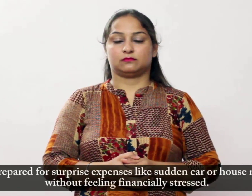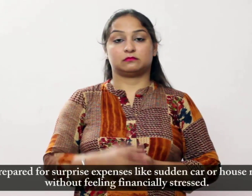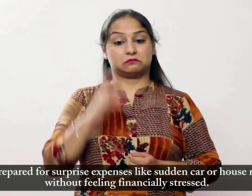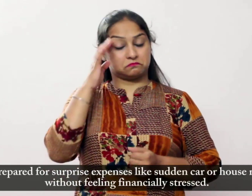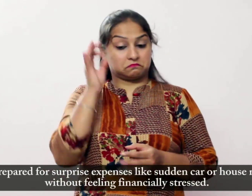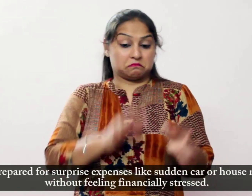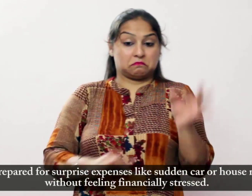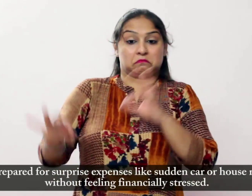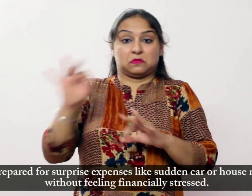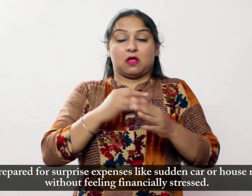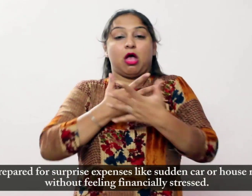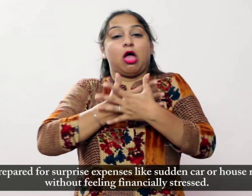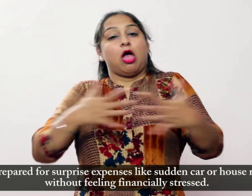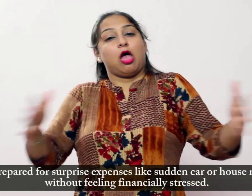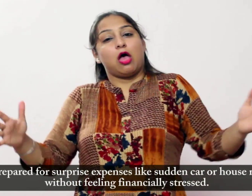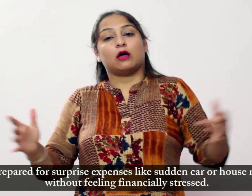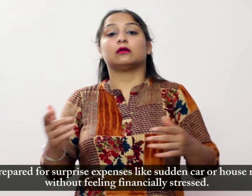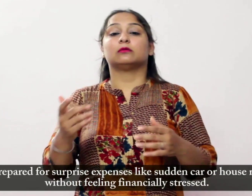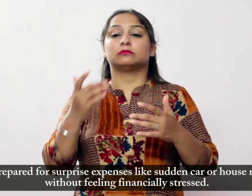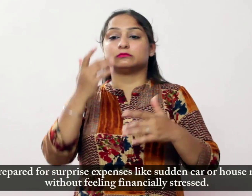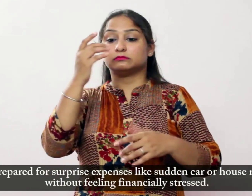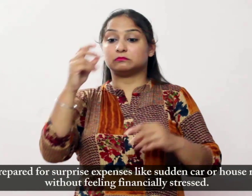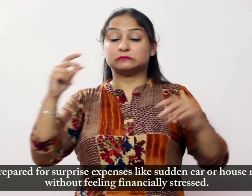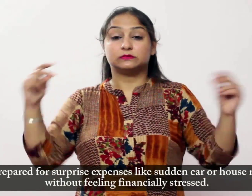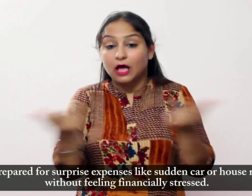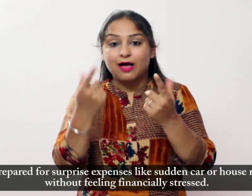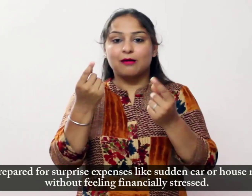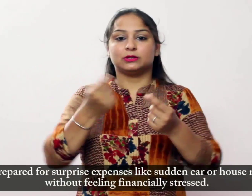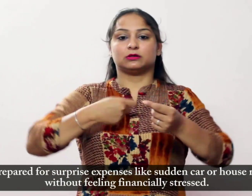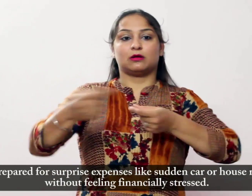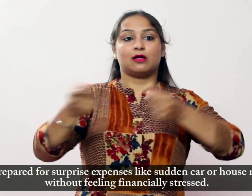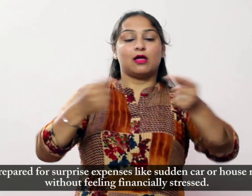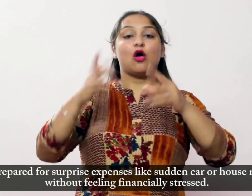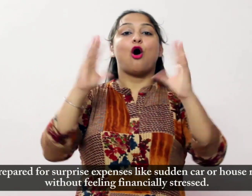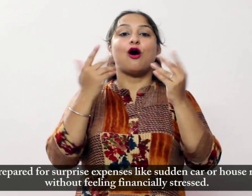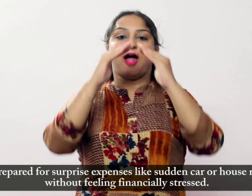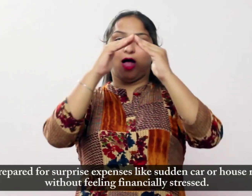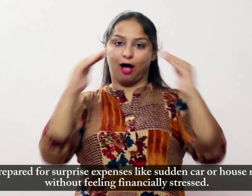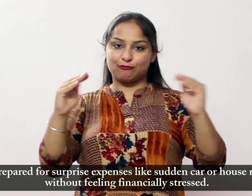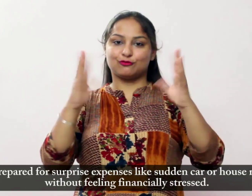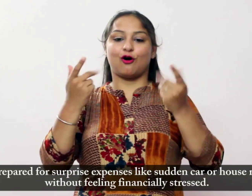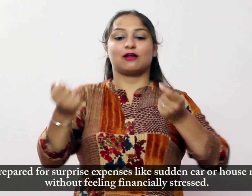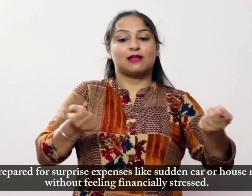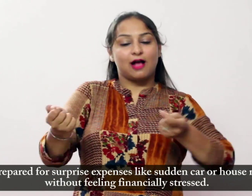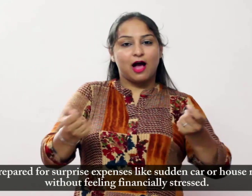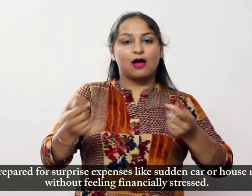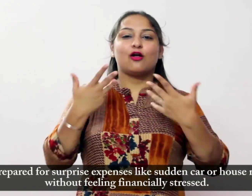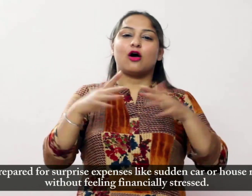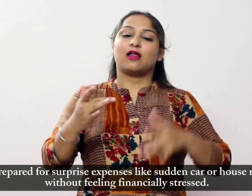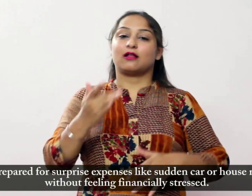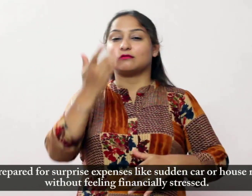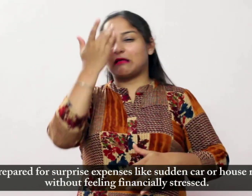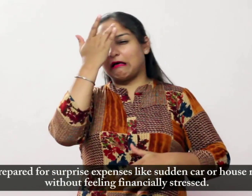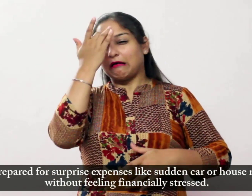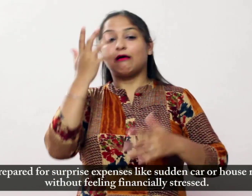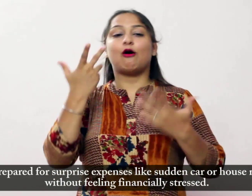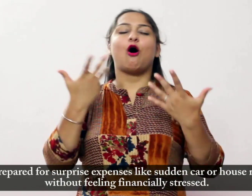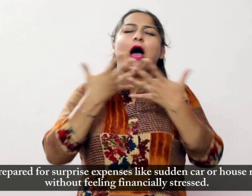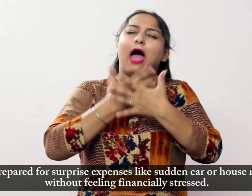आर्थिक रूप से तनाव महसूस किए बिना अचानक कार, घर की मरम्मत जैसे आश्चर्यजनक खर्चों के